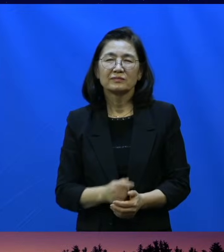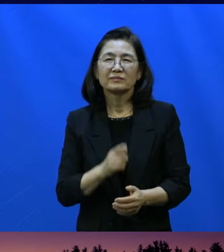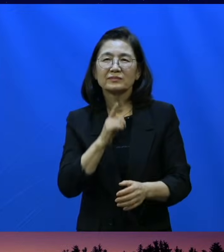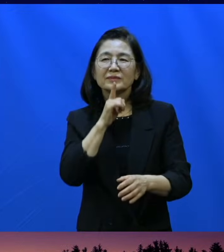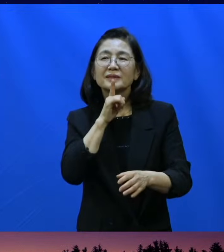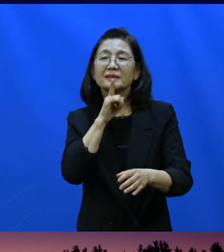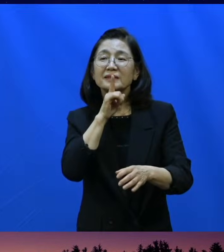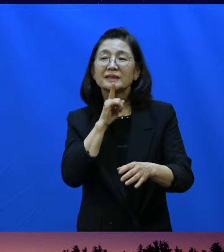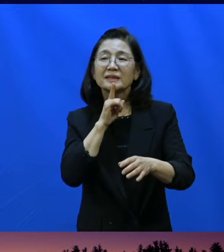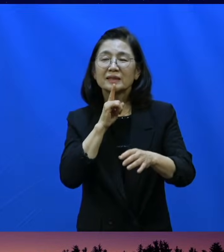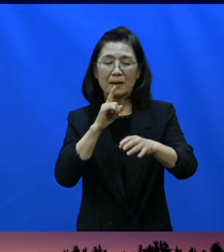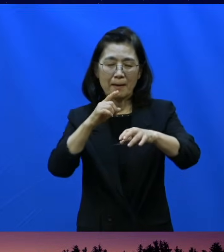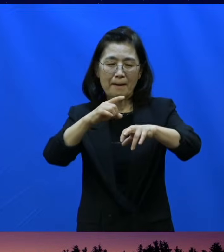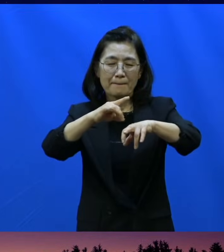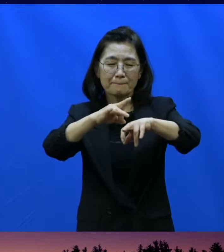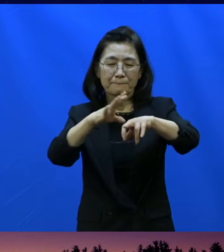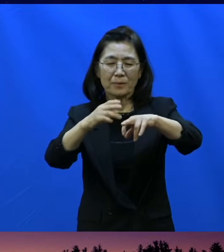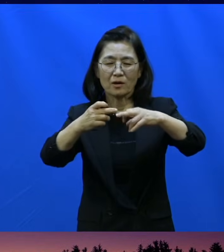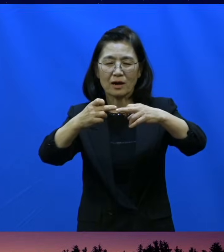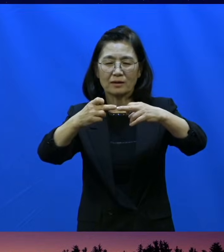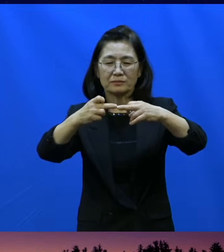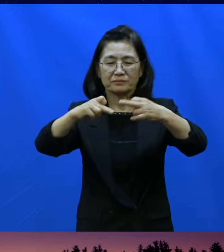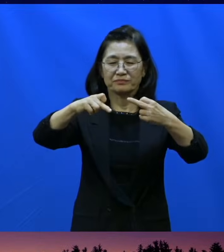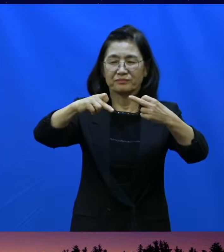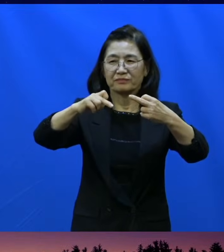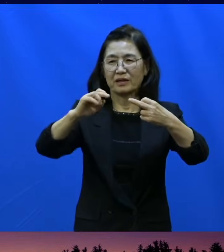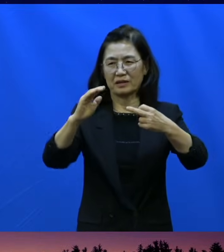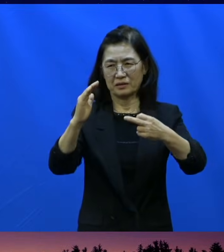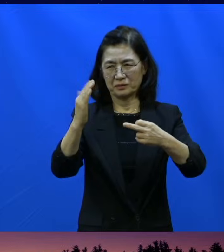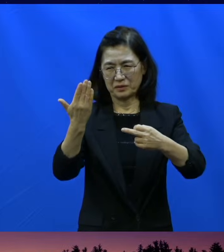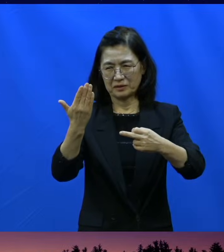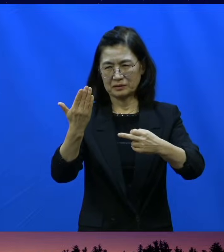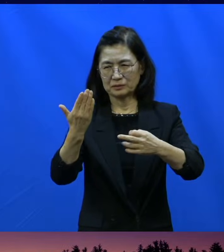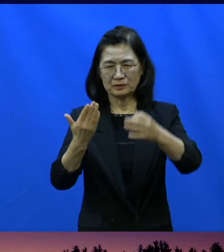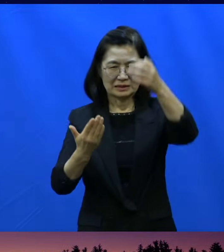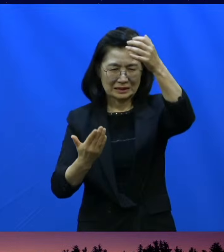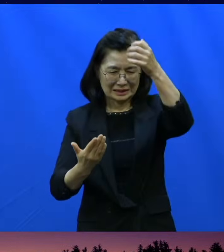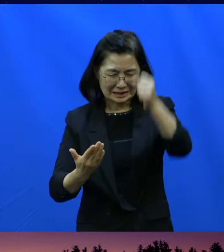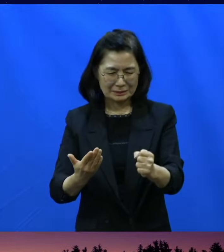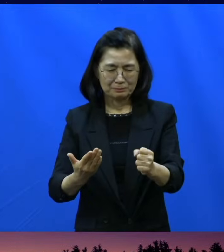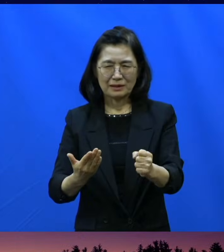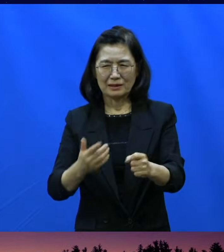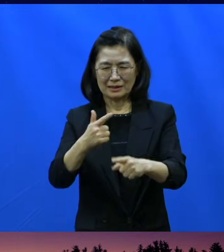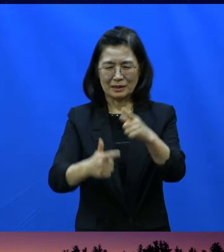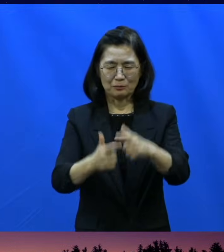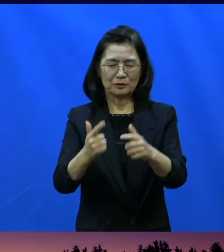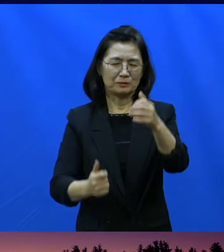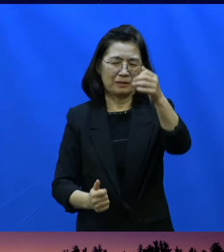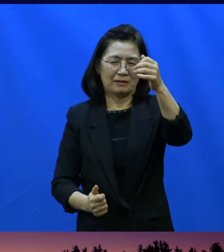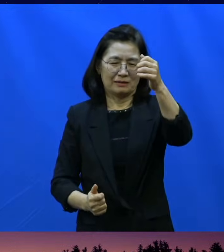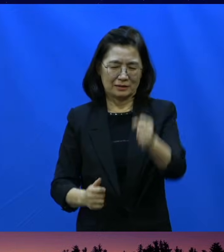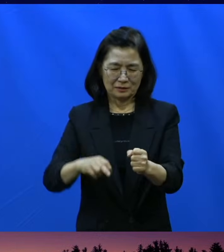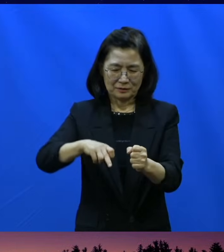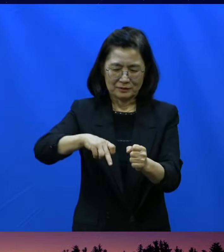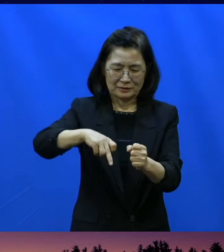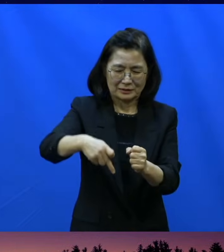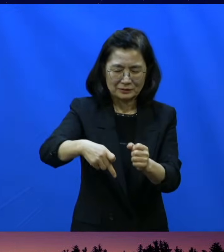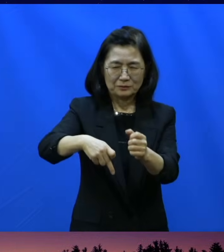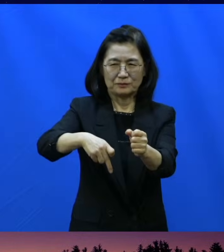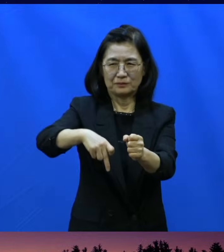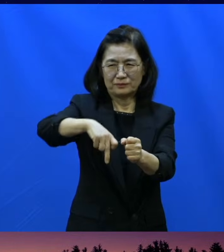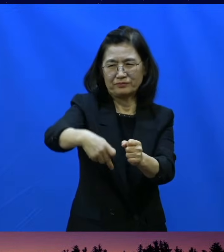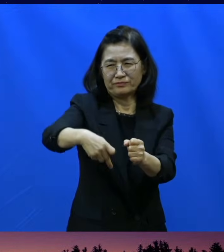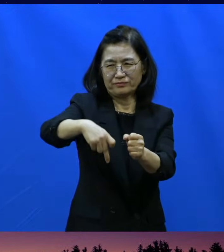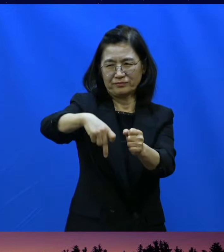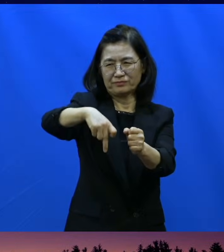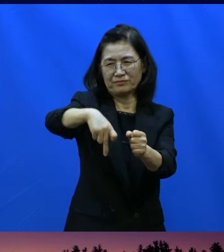탈골을 한 거예요. 그리고 야곱은 지팡이를 짚고 다녀요. 그게 상징적인 거죠. 이제 너의 힘만으로는 살아갈 수